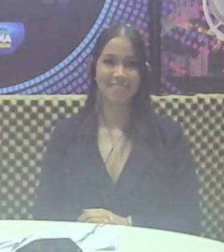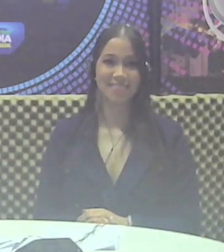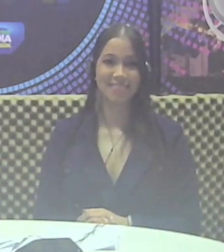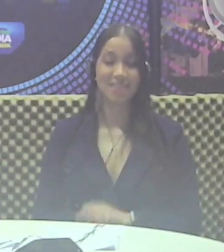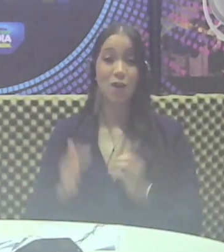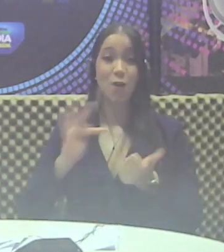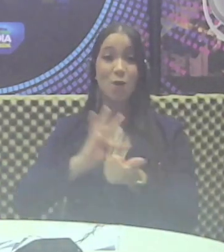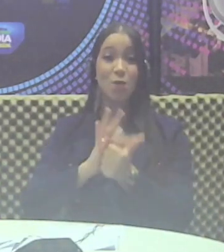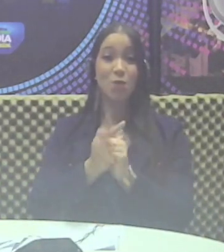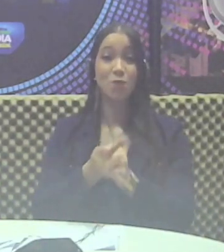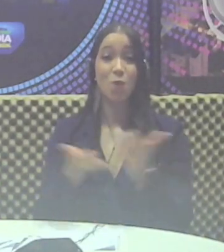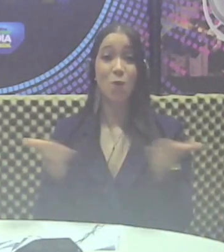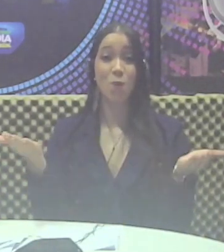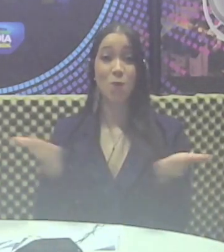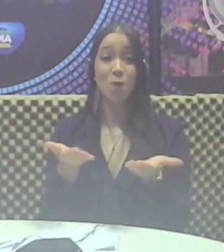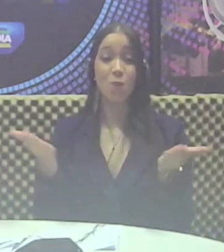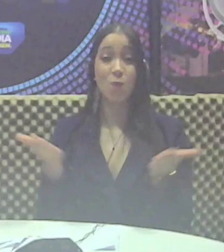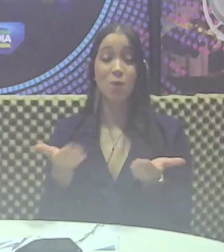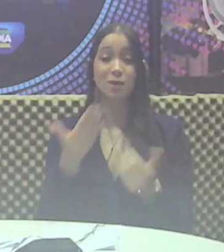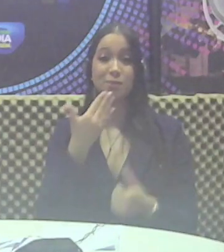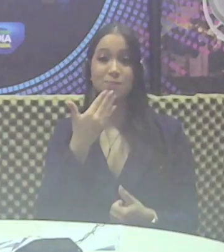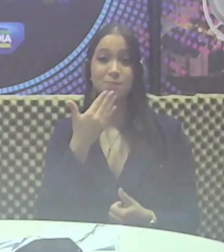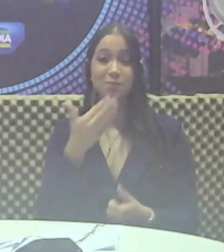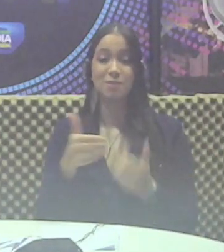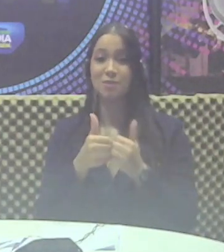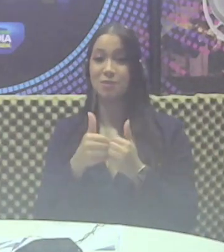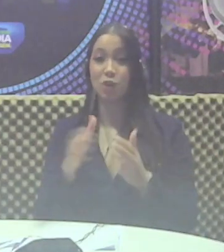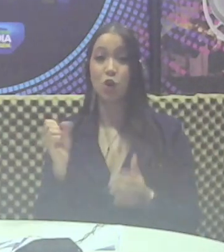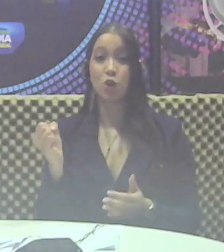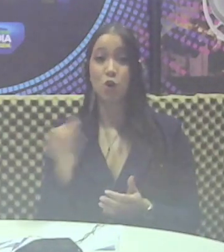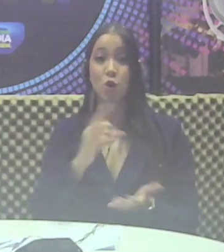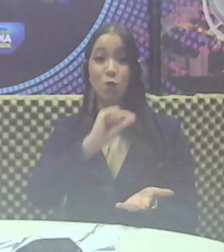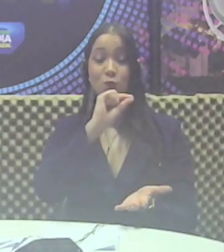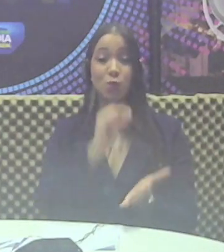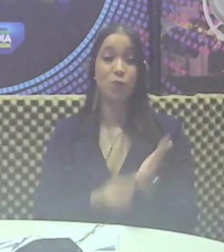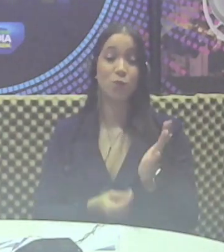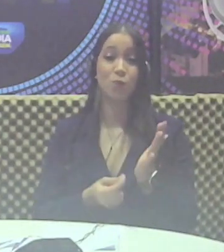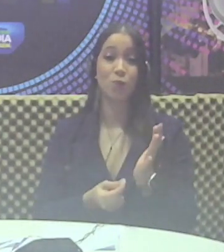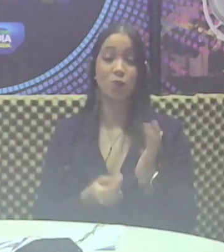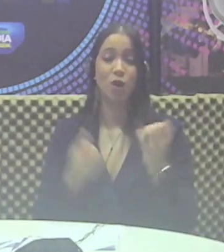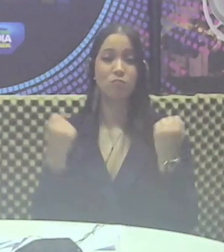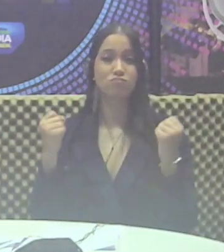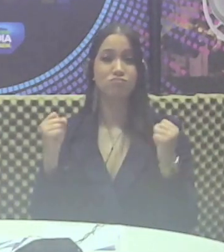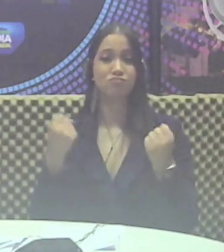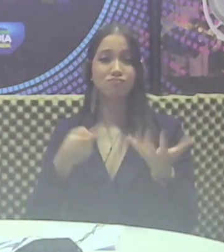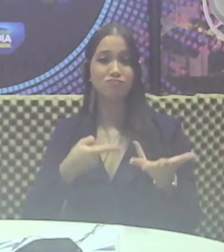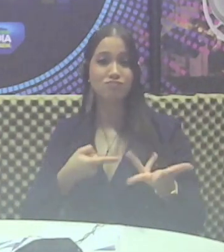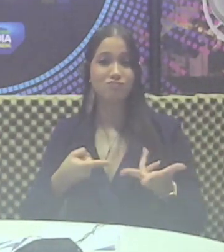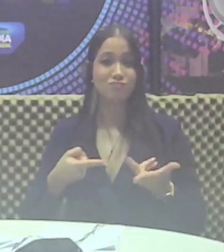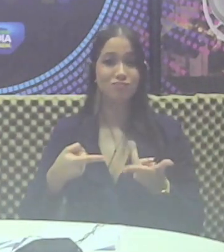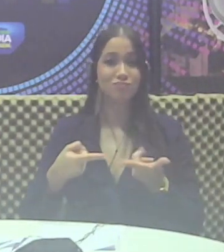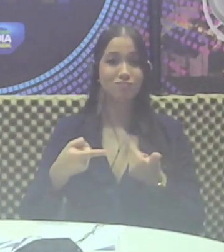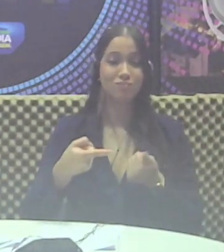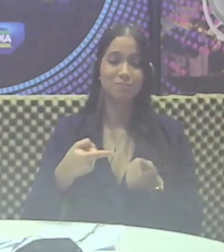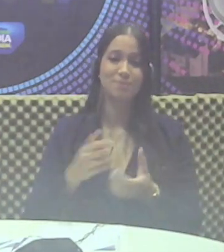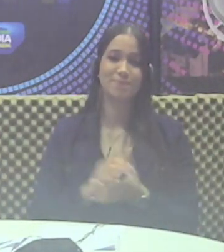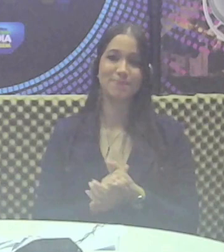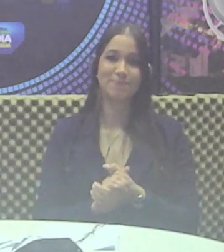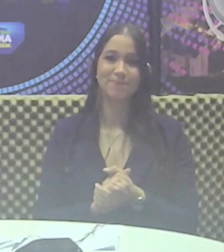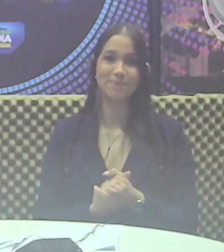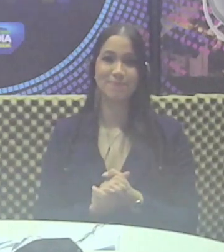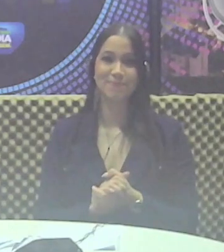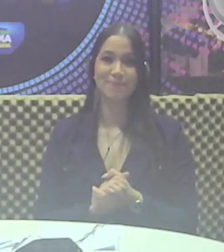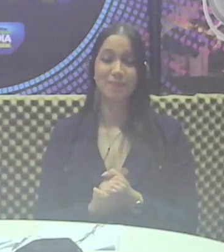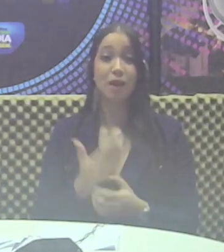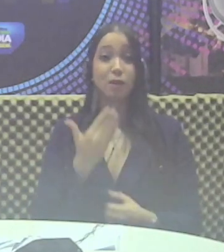A FUTEL abriu hoje o período para solicitação de novas matrículas nas atividades oferecidas em suas escolinhas.